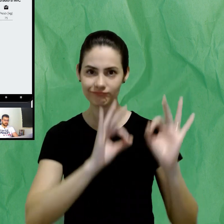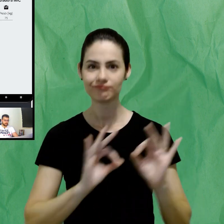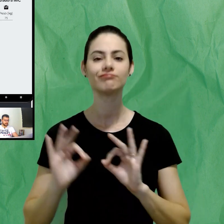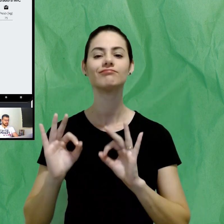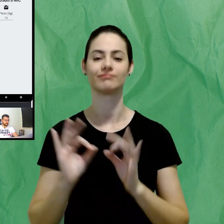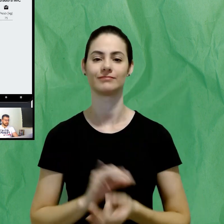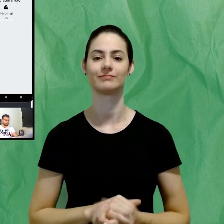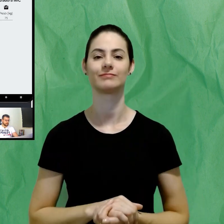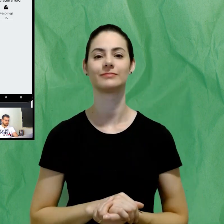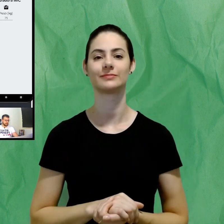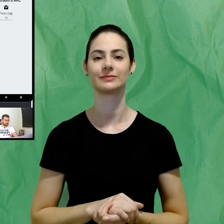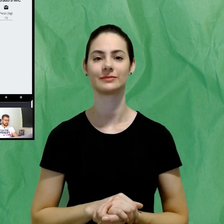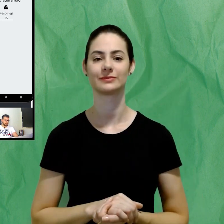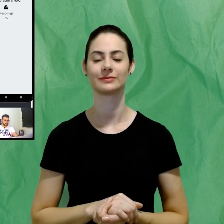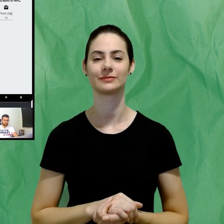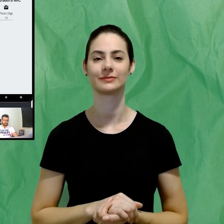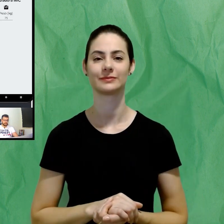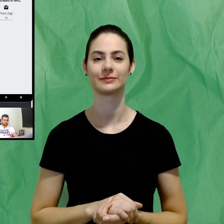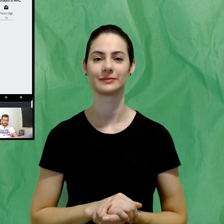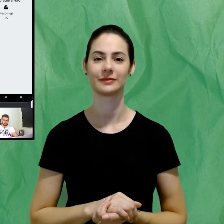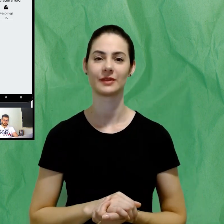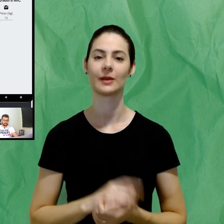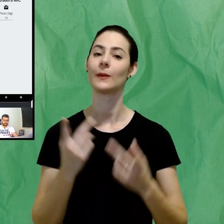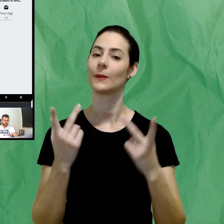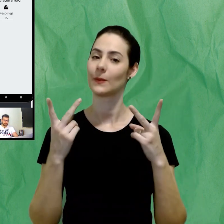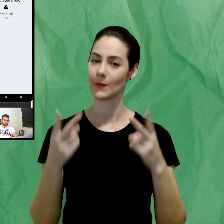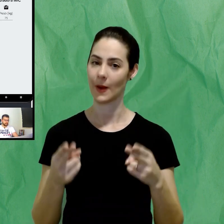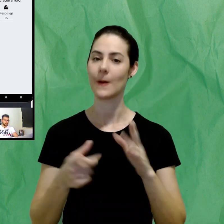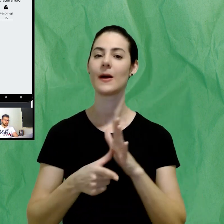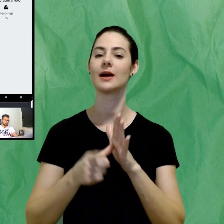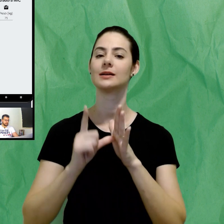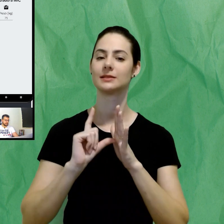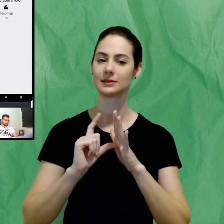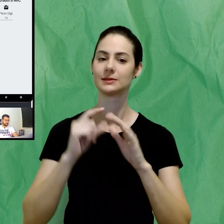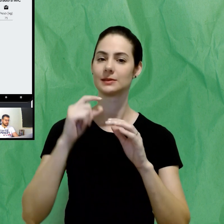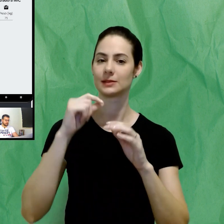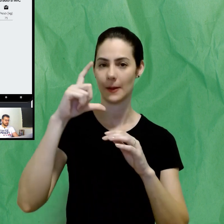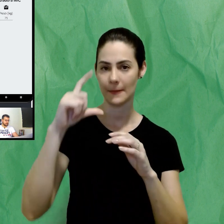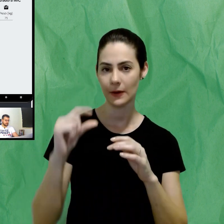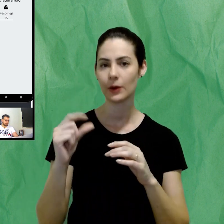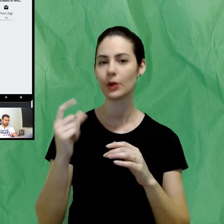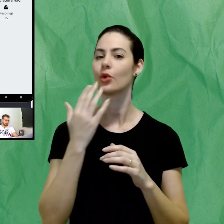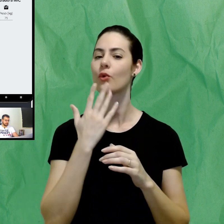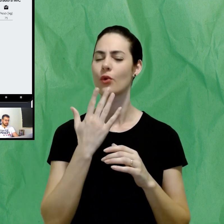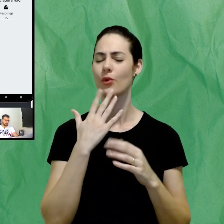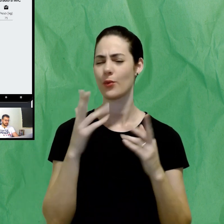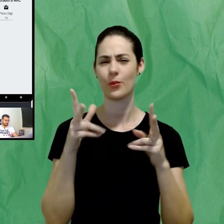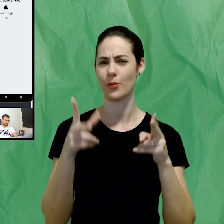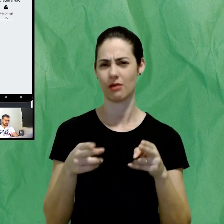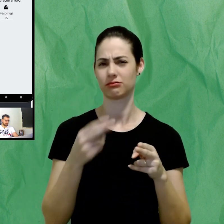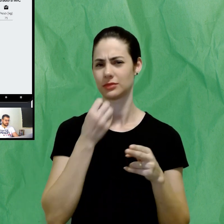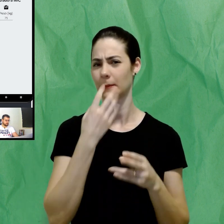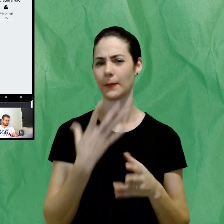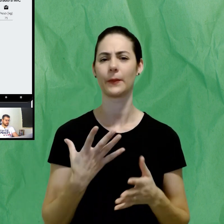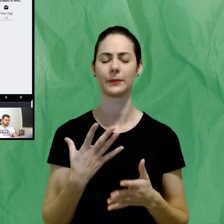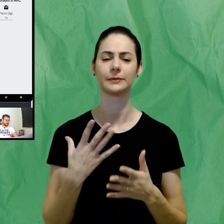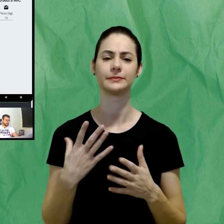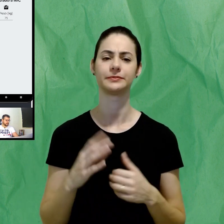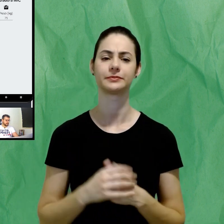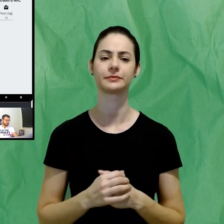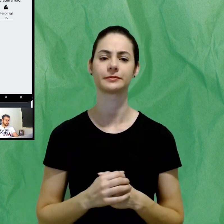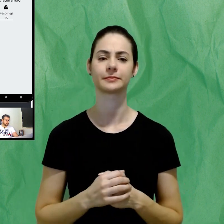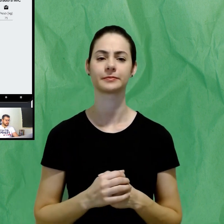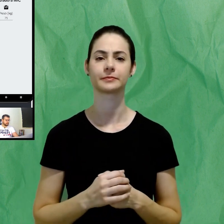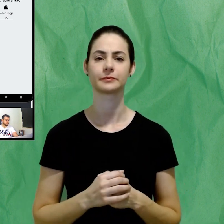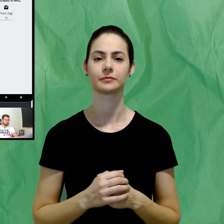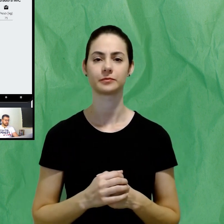prototipação. Então aqui eu vou colocar do mesmo estilo do anterior, o tamanho e a cor também. Acho que esse tamanho aqui vai ficar bacana.